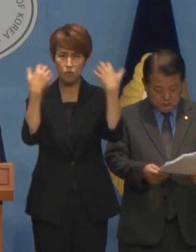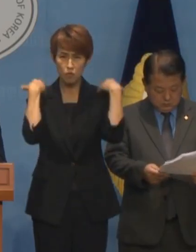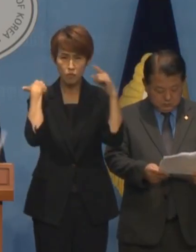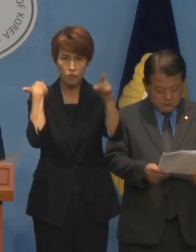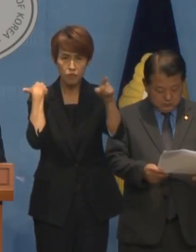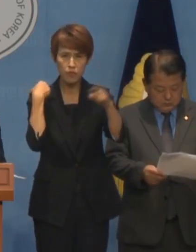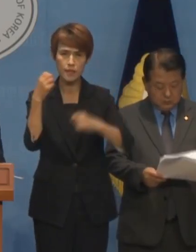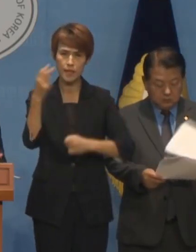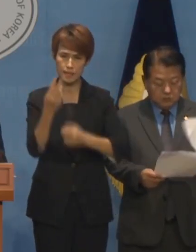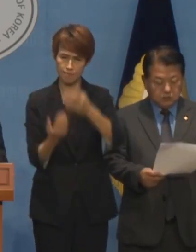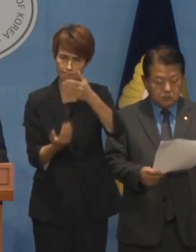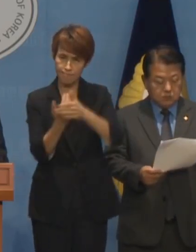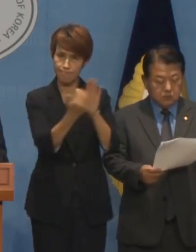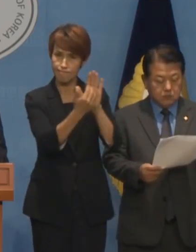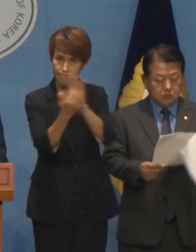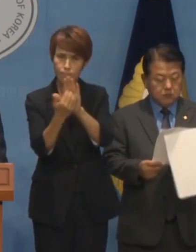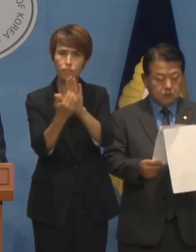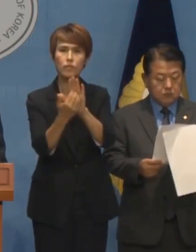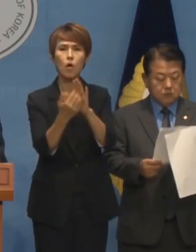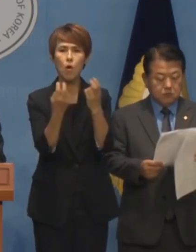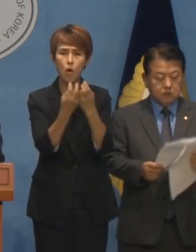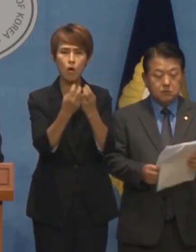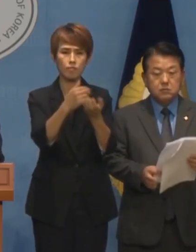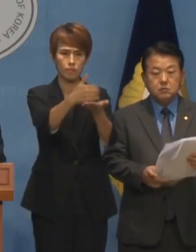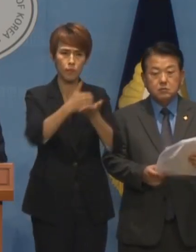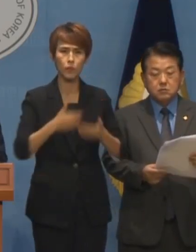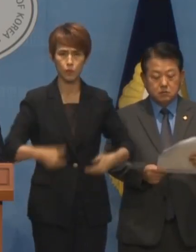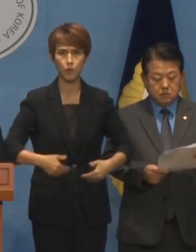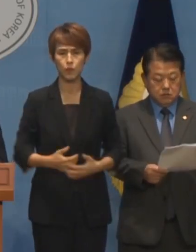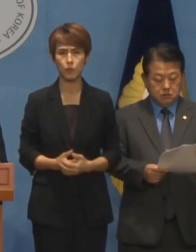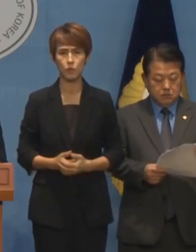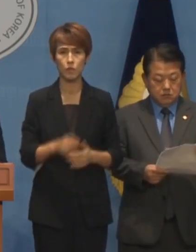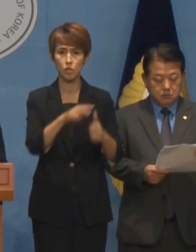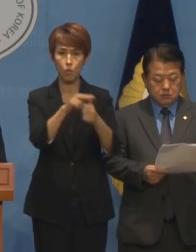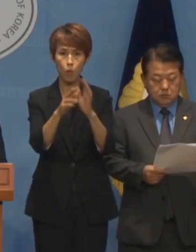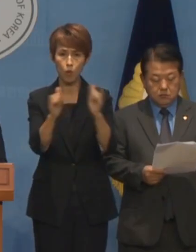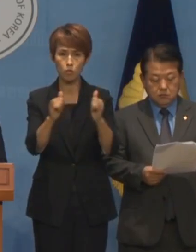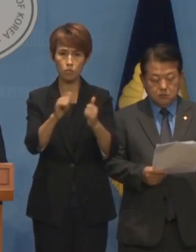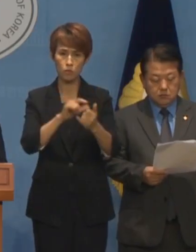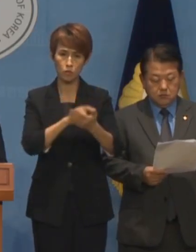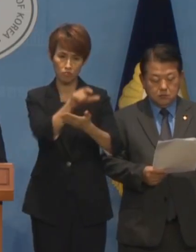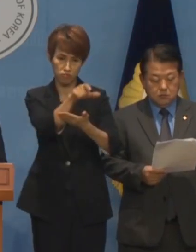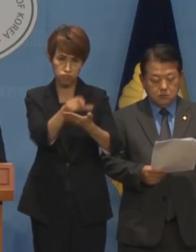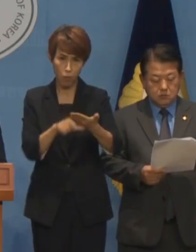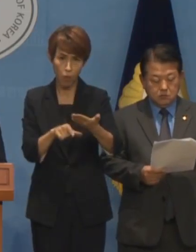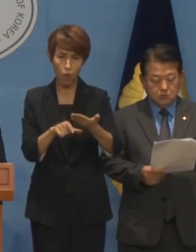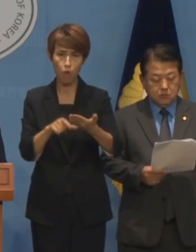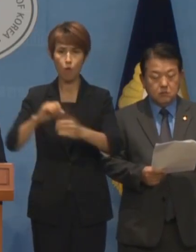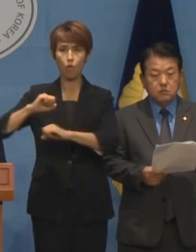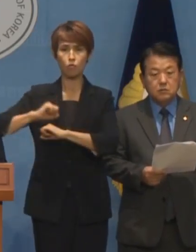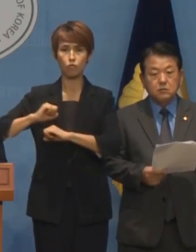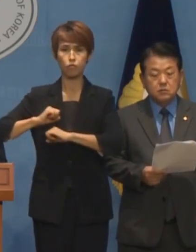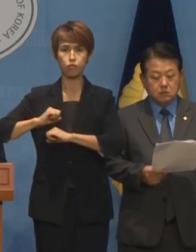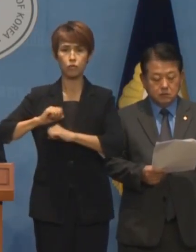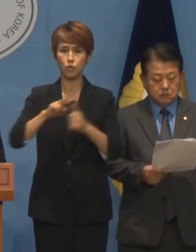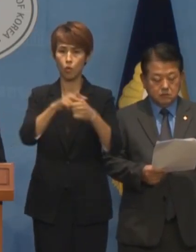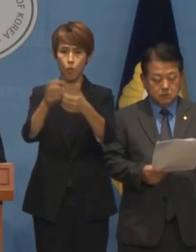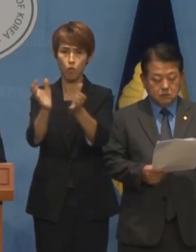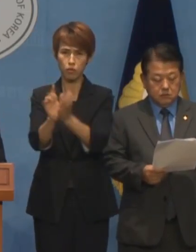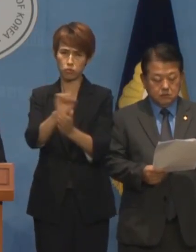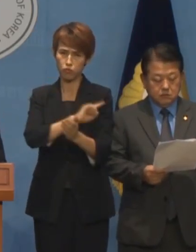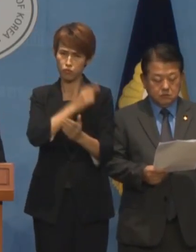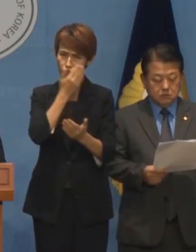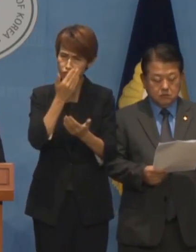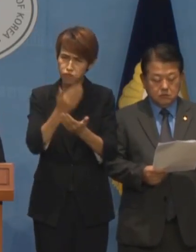재발 방지책까지 제시해야 합니다. 정보요원의 신상정보는 국군정보사령부의 가장